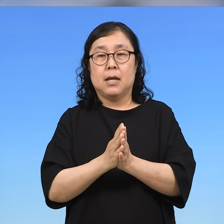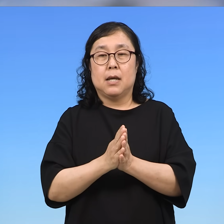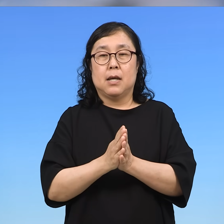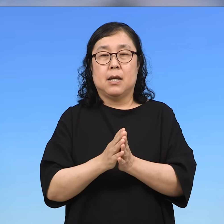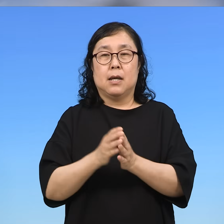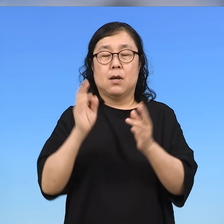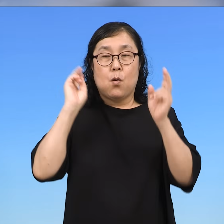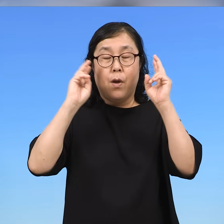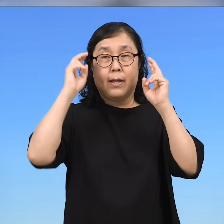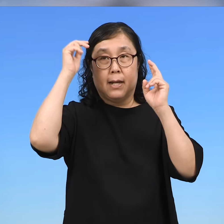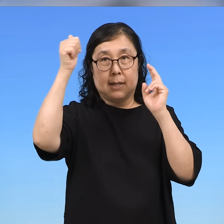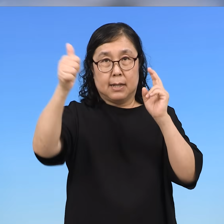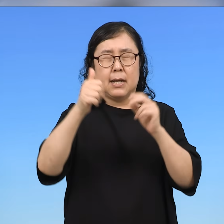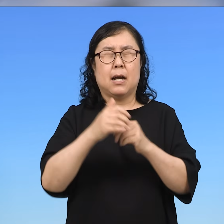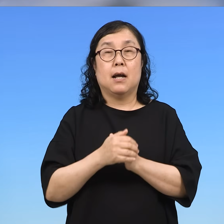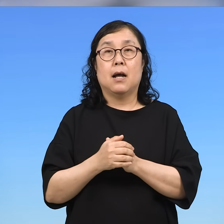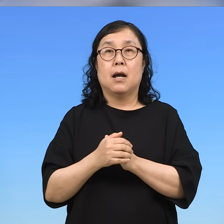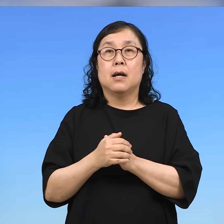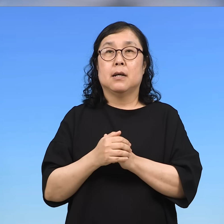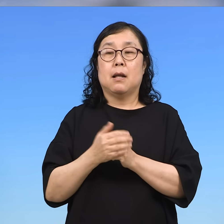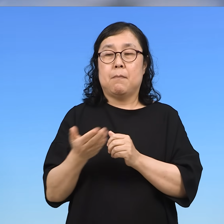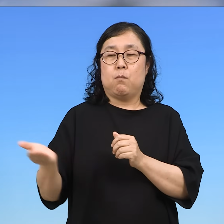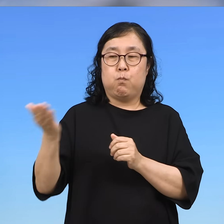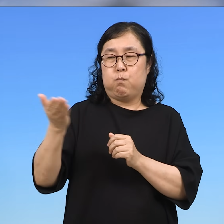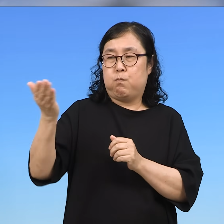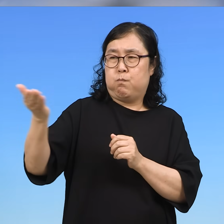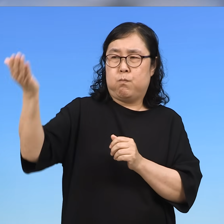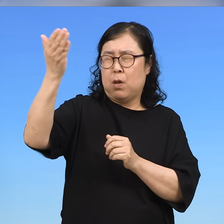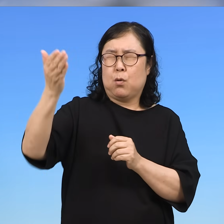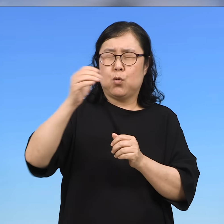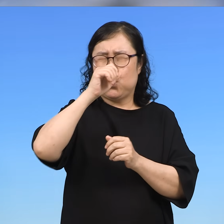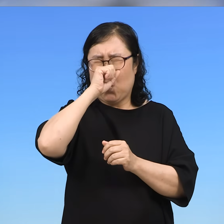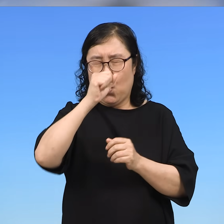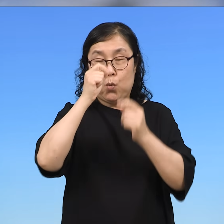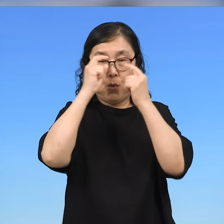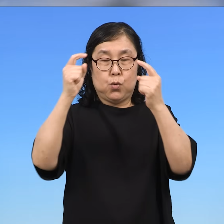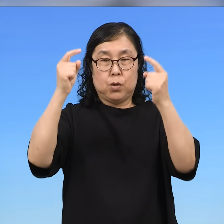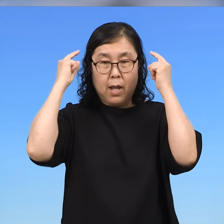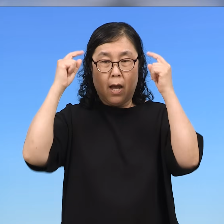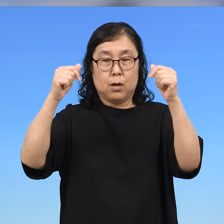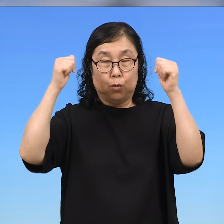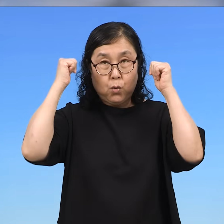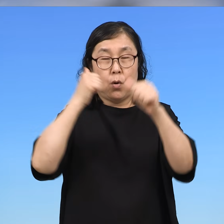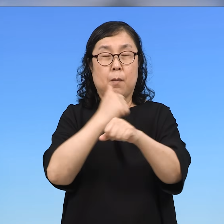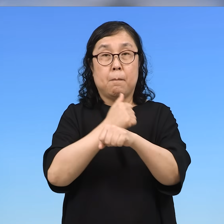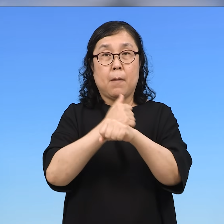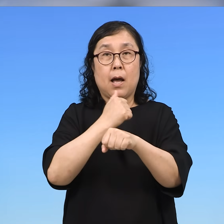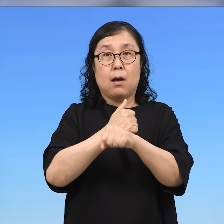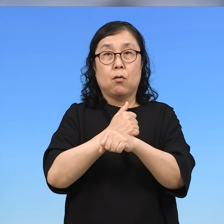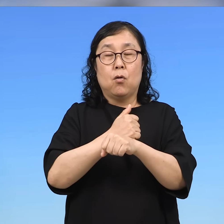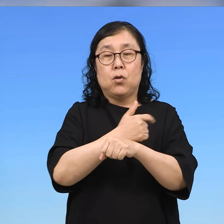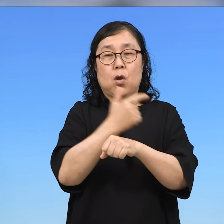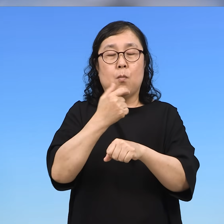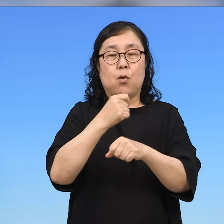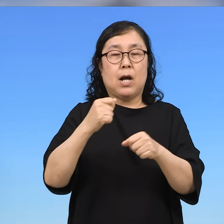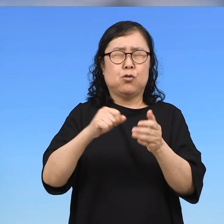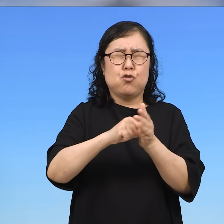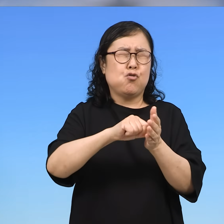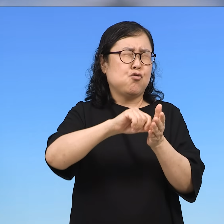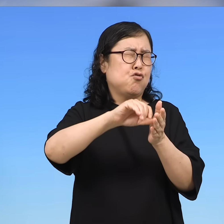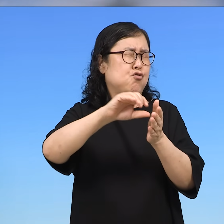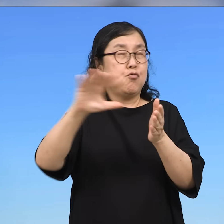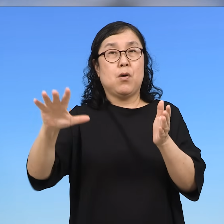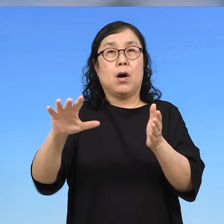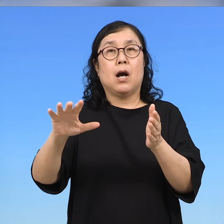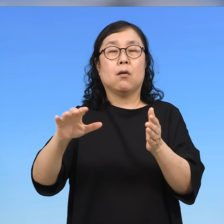명문대, 고속 승진, 막 이 사람을 수식하는 화려한 말들이 너무 많습니다.